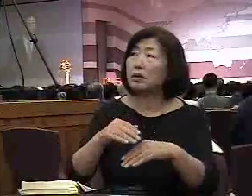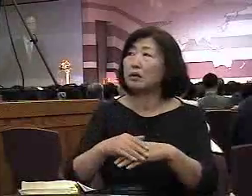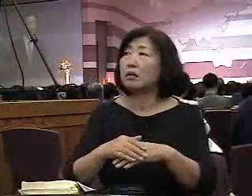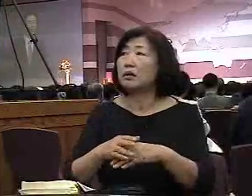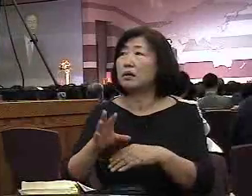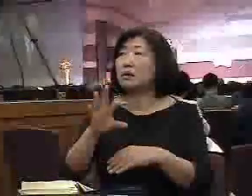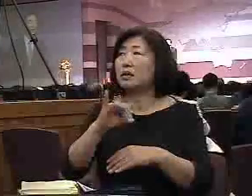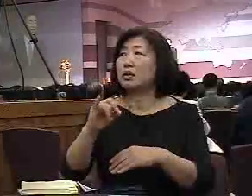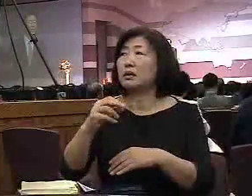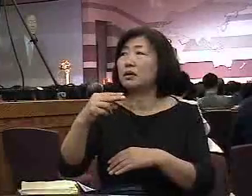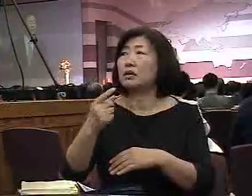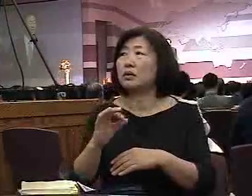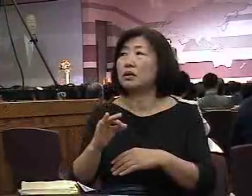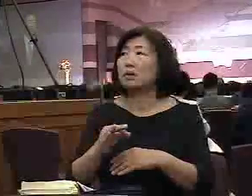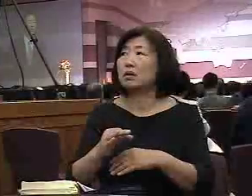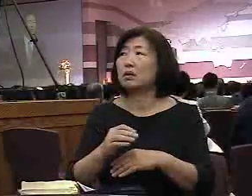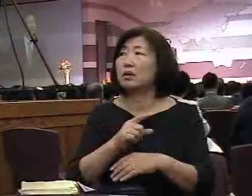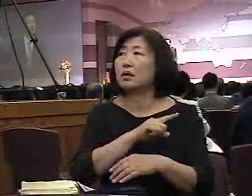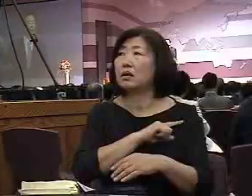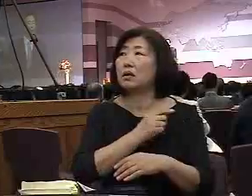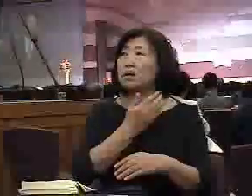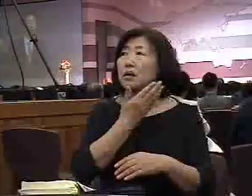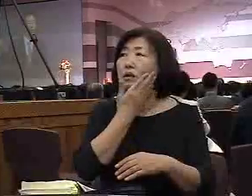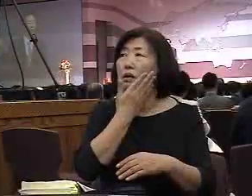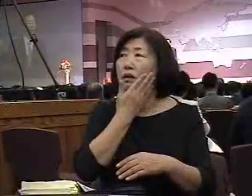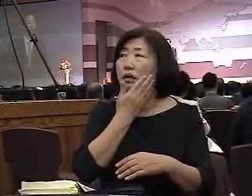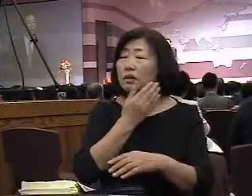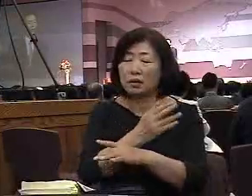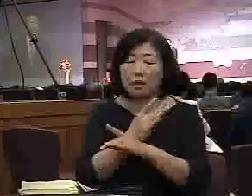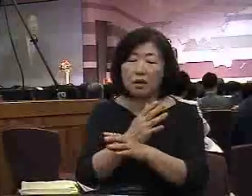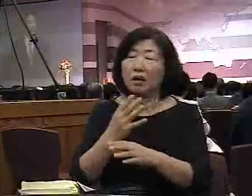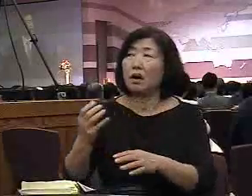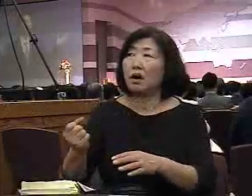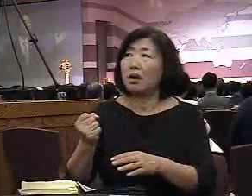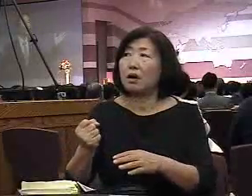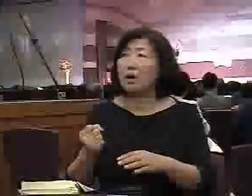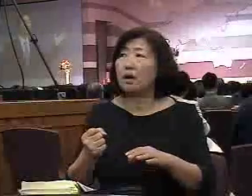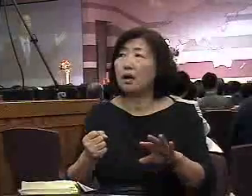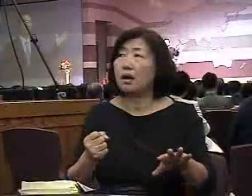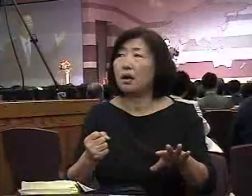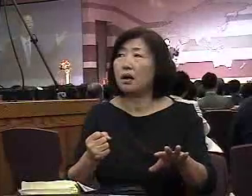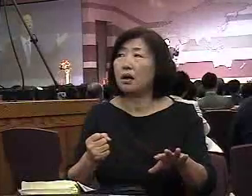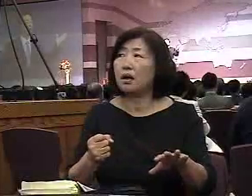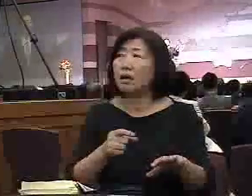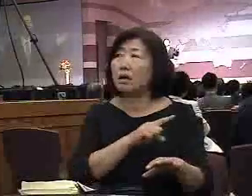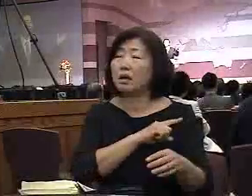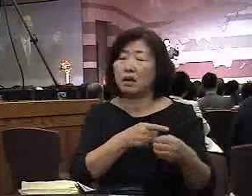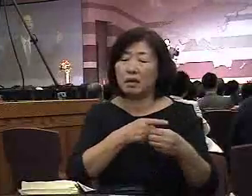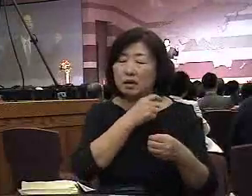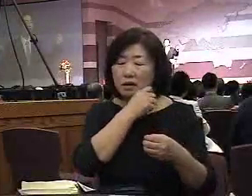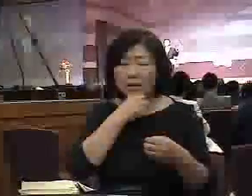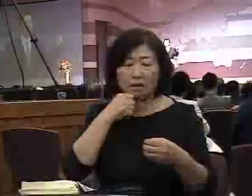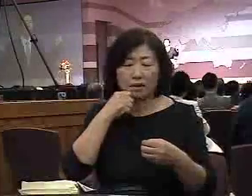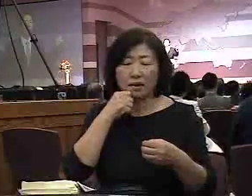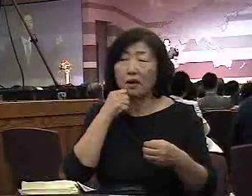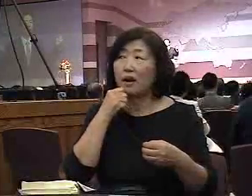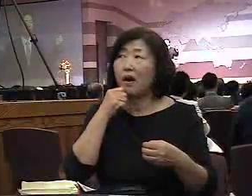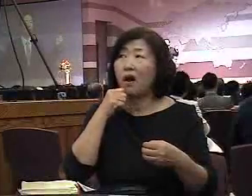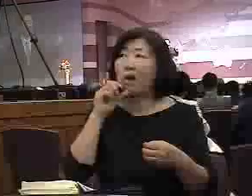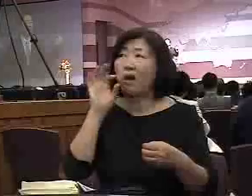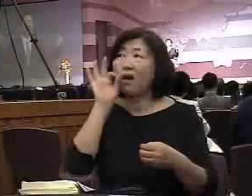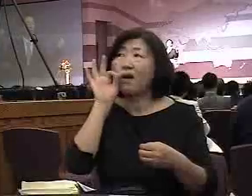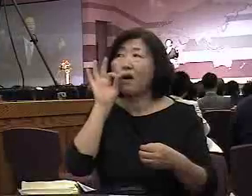이놈이 한 손에는 자기가 가장 아끼는 장난감을 쥐고 또 이쪽 한 손에는 가장 맛있어 하는 사탕을 딱